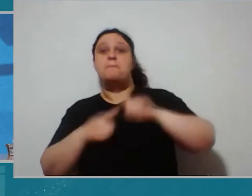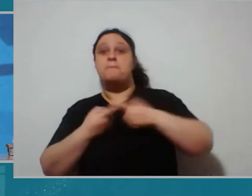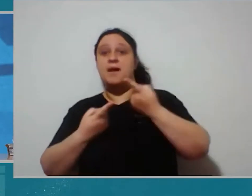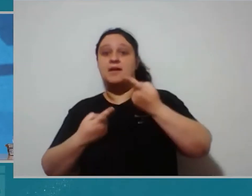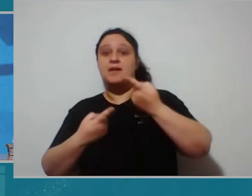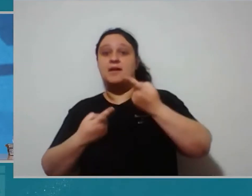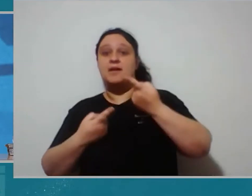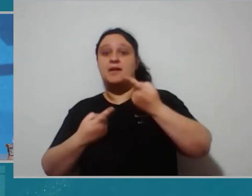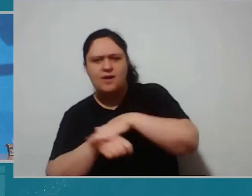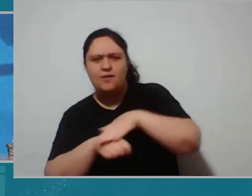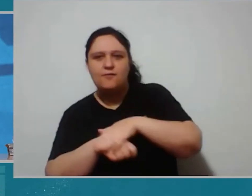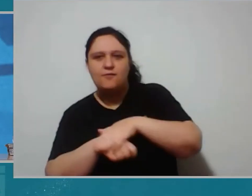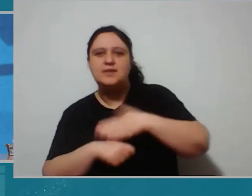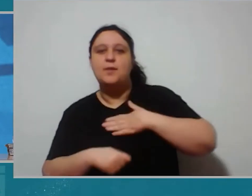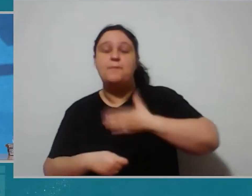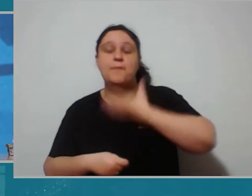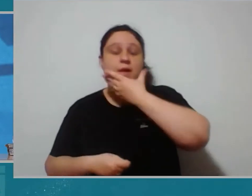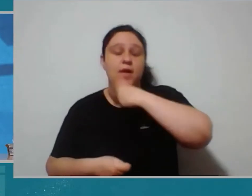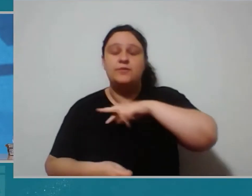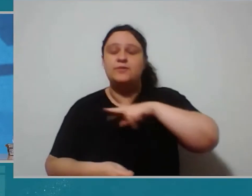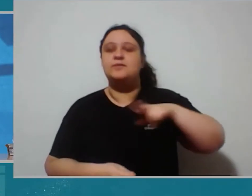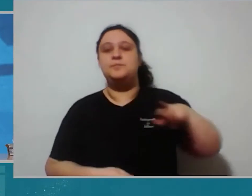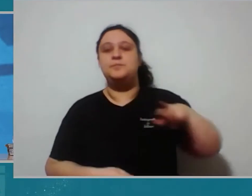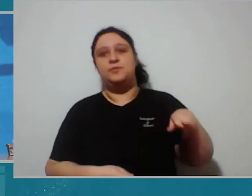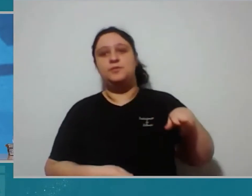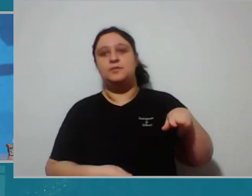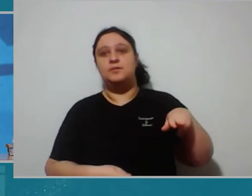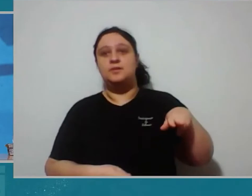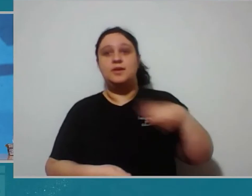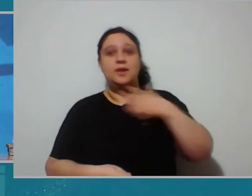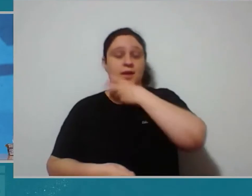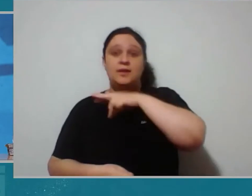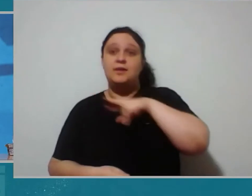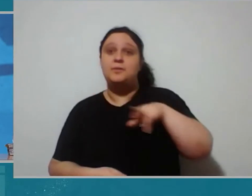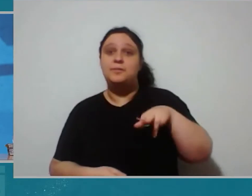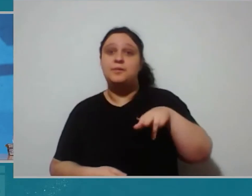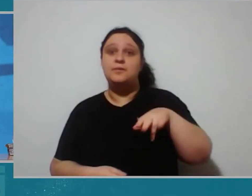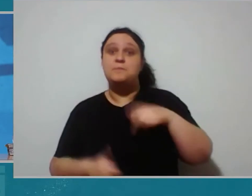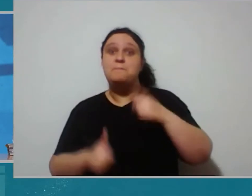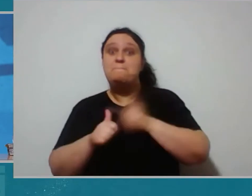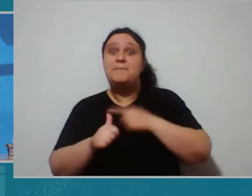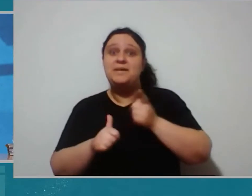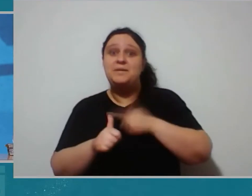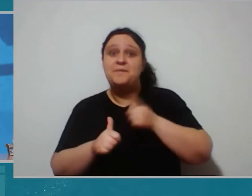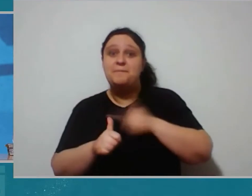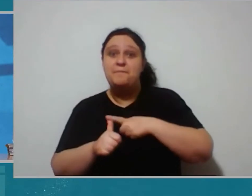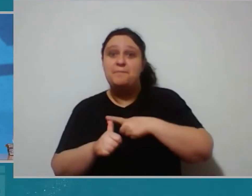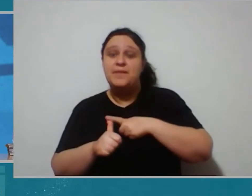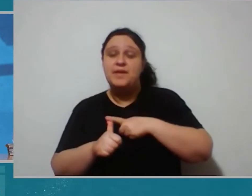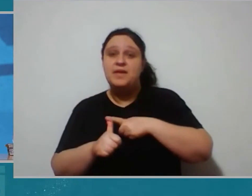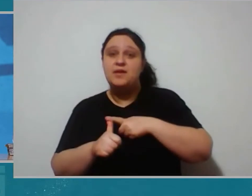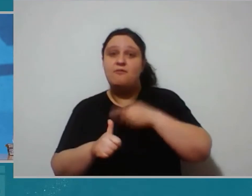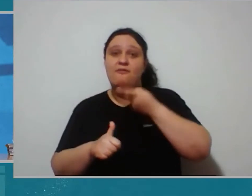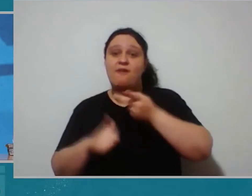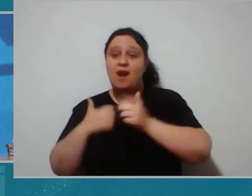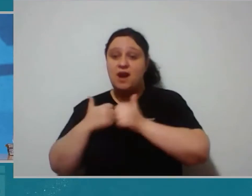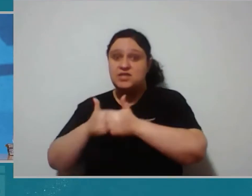meus irmãos. Irmãos, pela primeira vez ele chama seus discípulos de